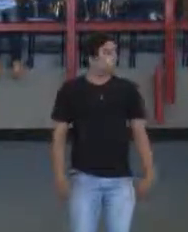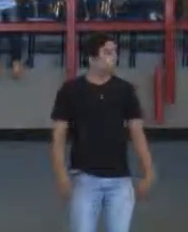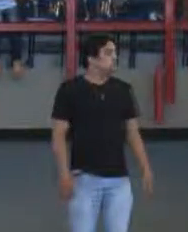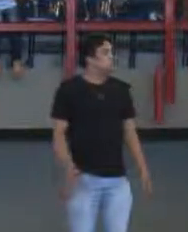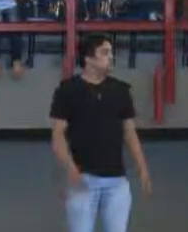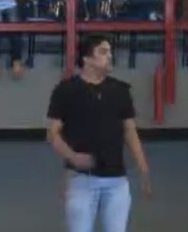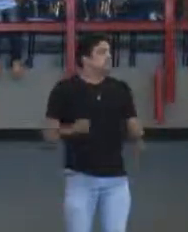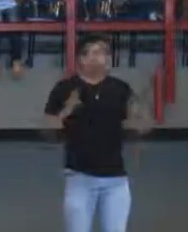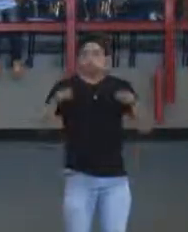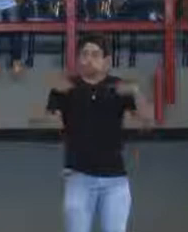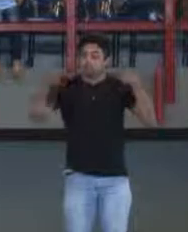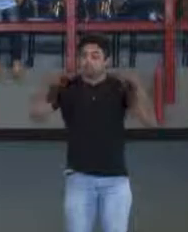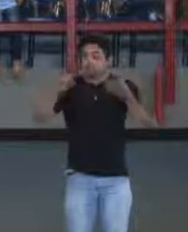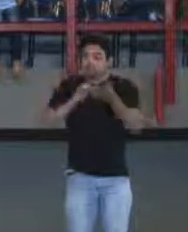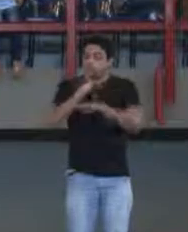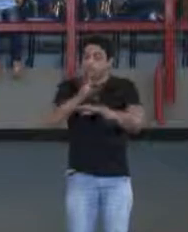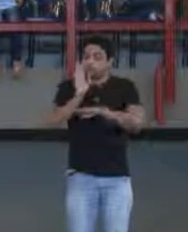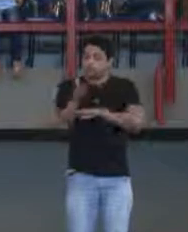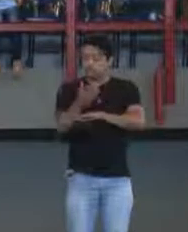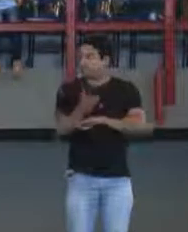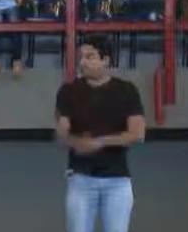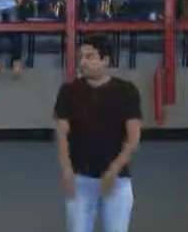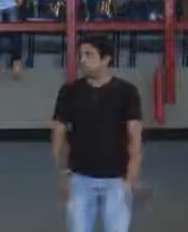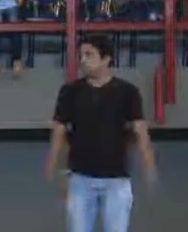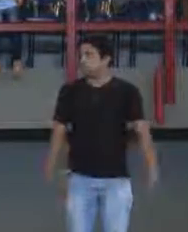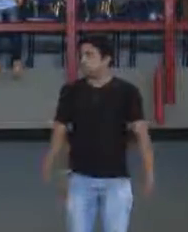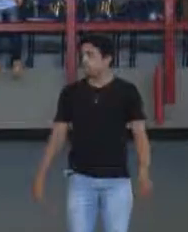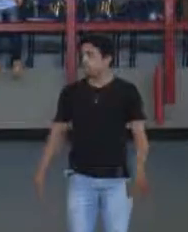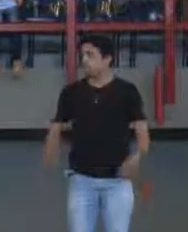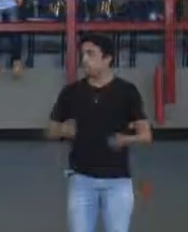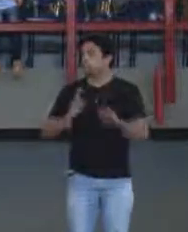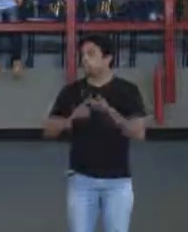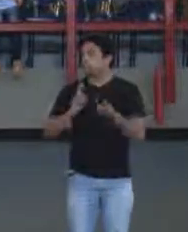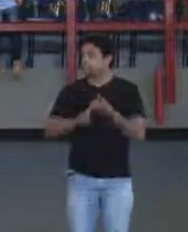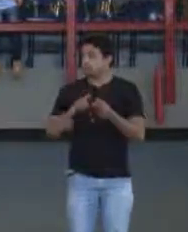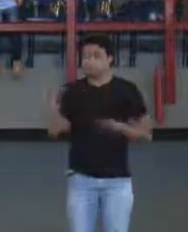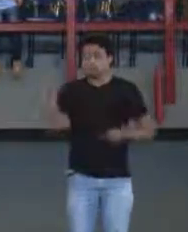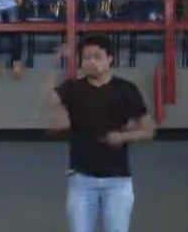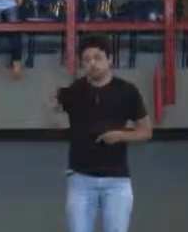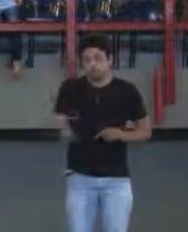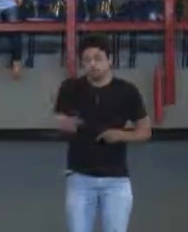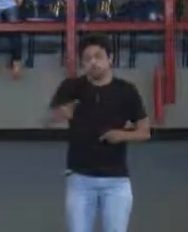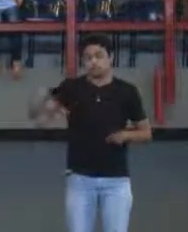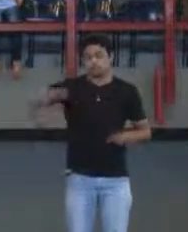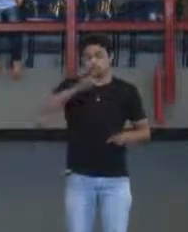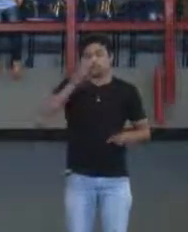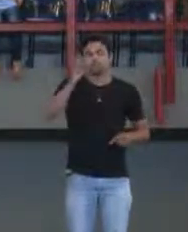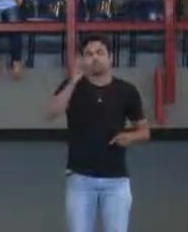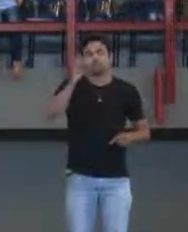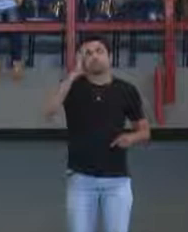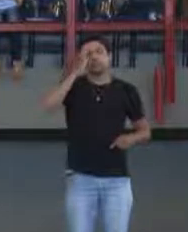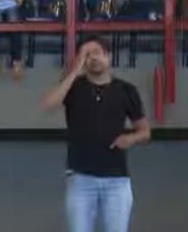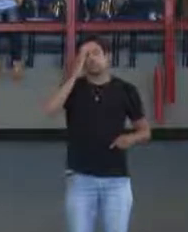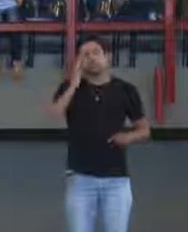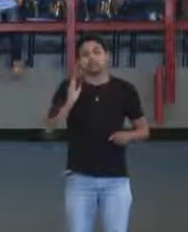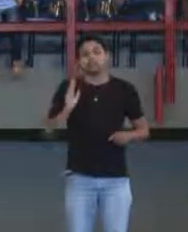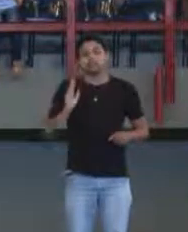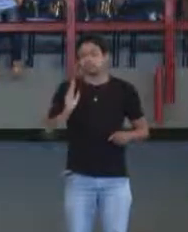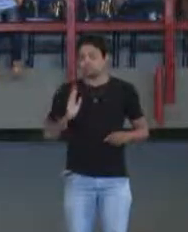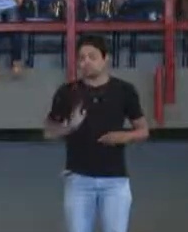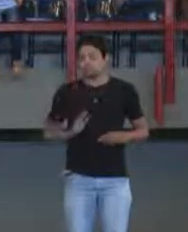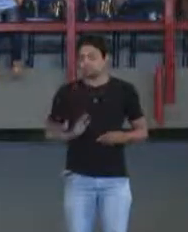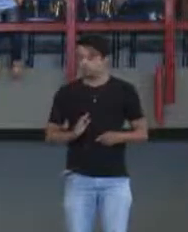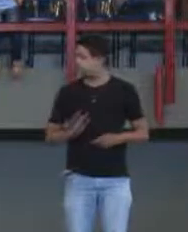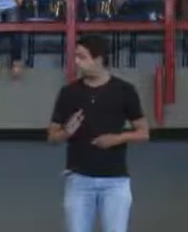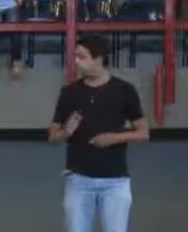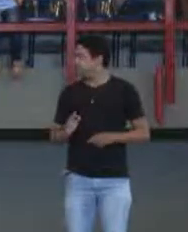Posso passar para o próximo slide? Uma coisa importante aqui, até para que a gente possa ganhar tempo, é o seguinte. Tem a televisão